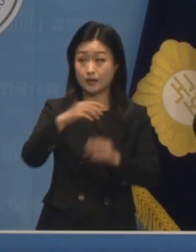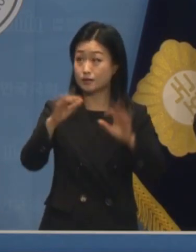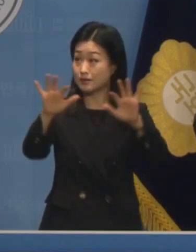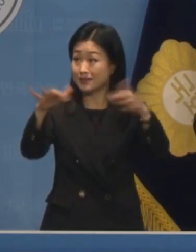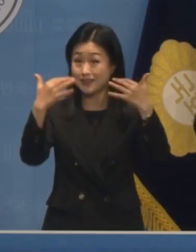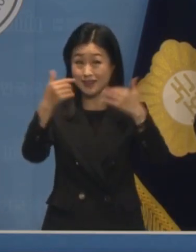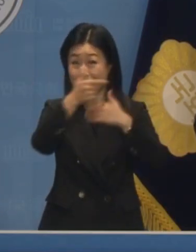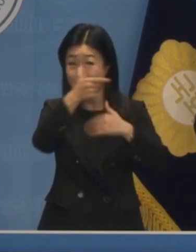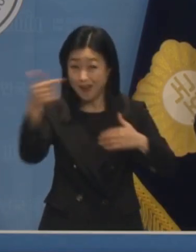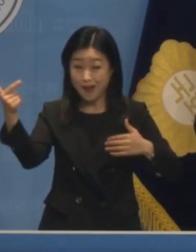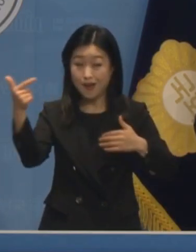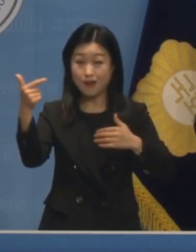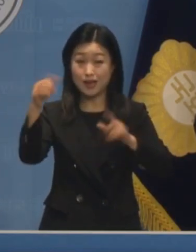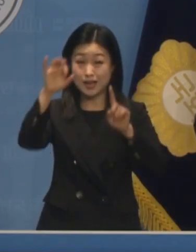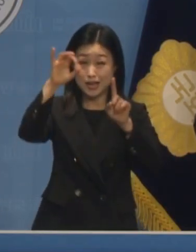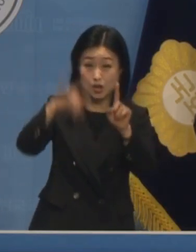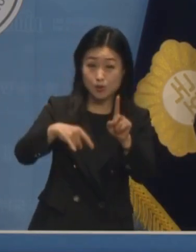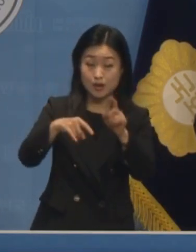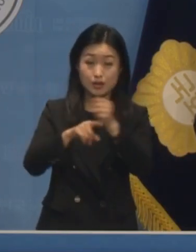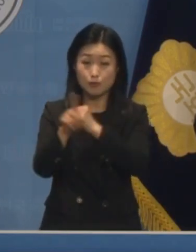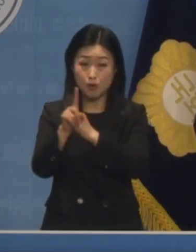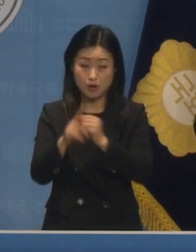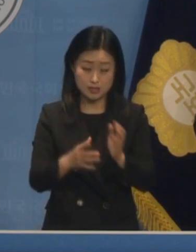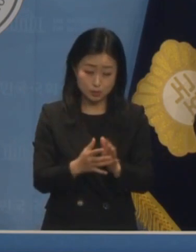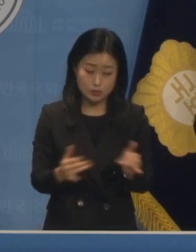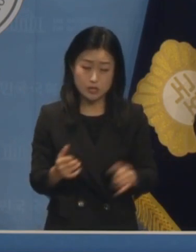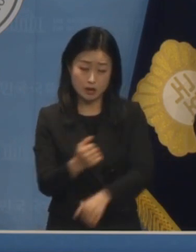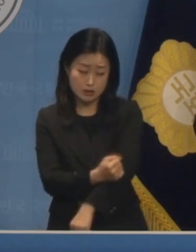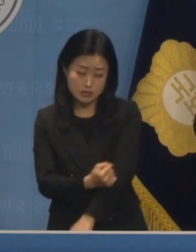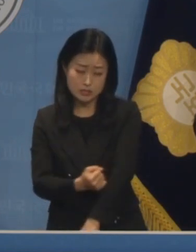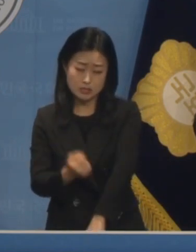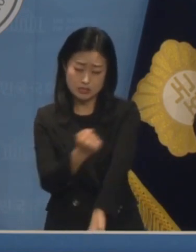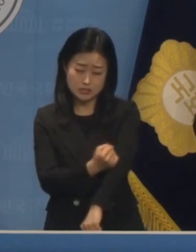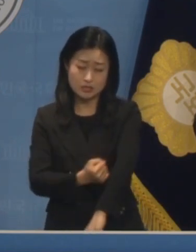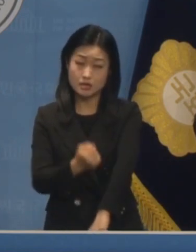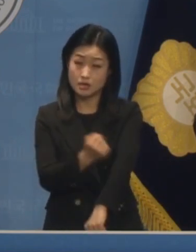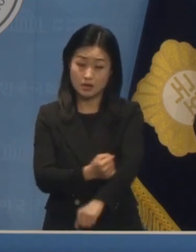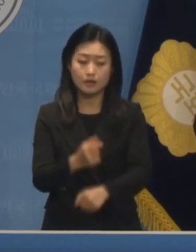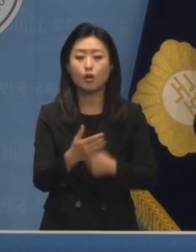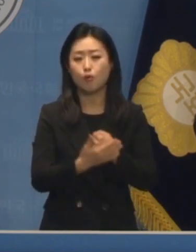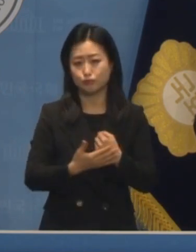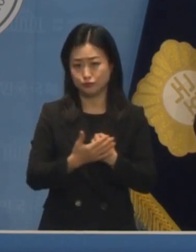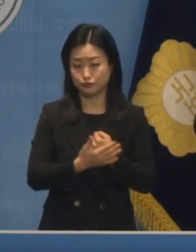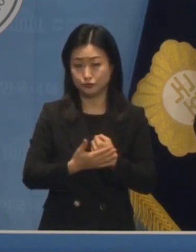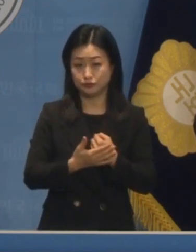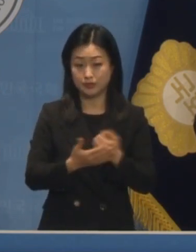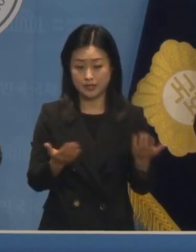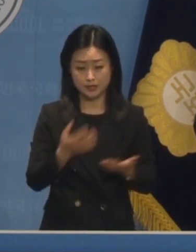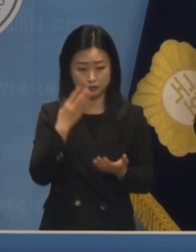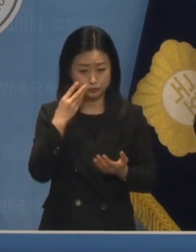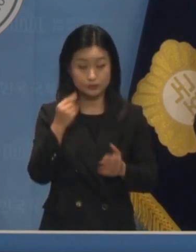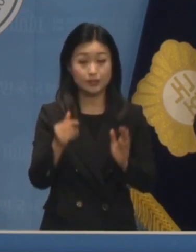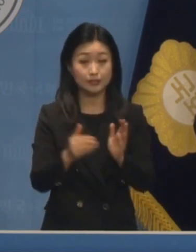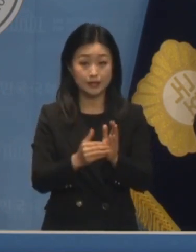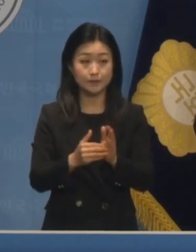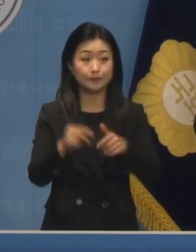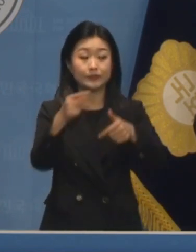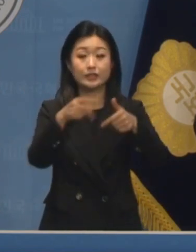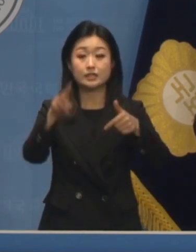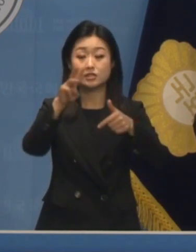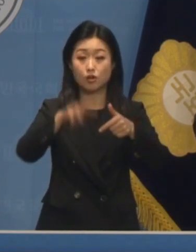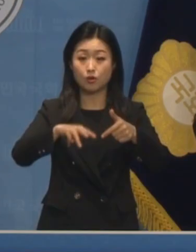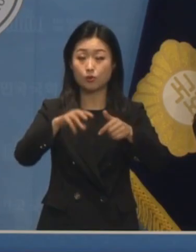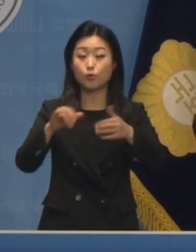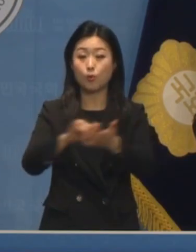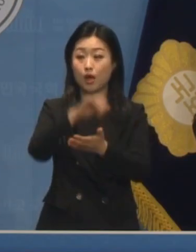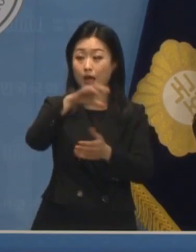노동자들이 밤낮없이 일하며 땀으로 일구 냈기 때문에 가능한 일이었습니다 안전한 인천국제 공항을 만들기